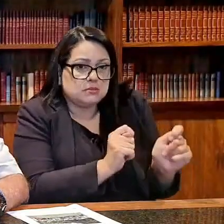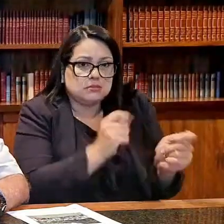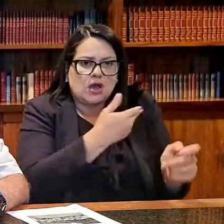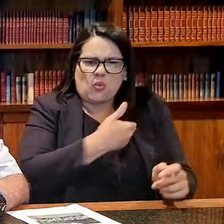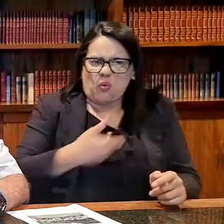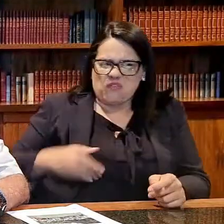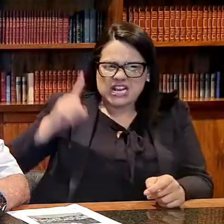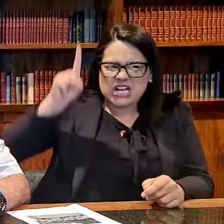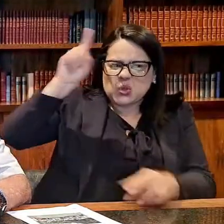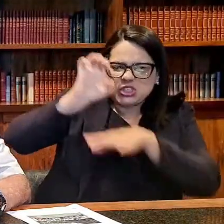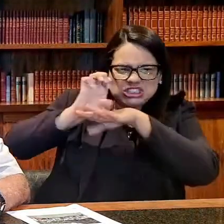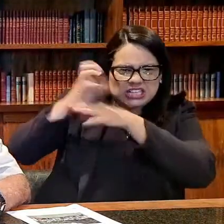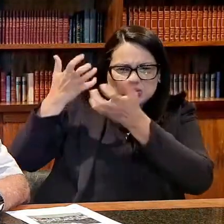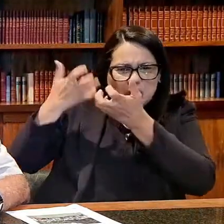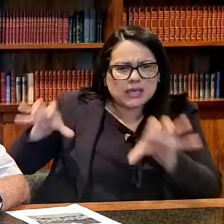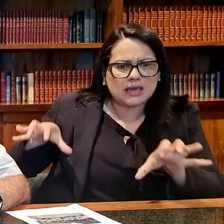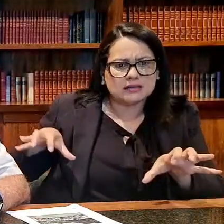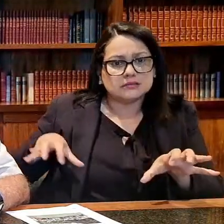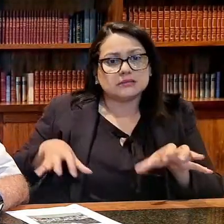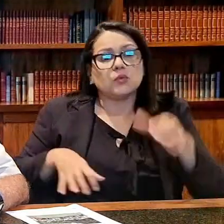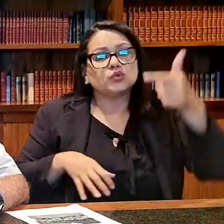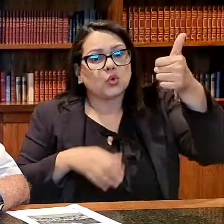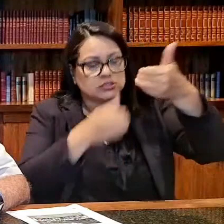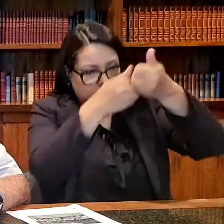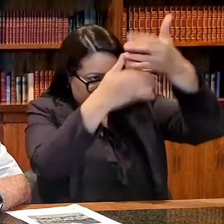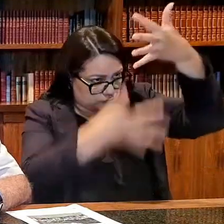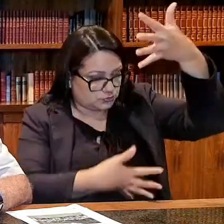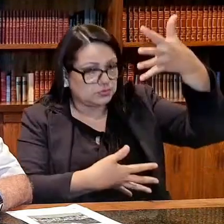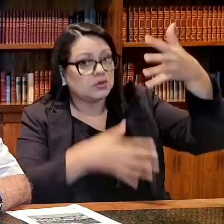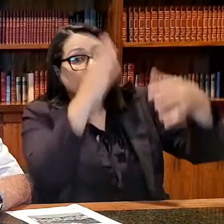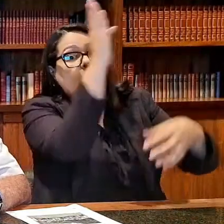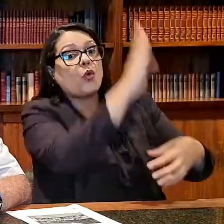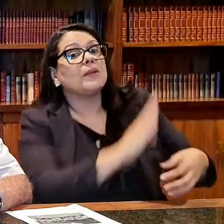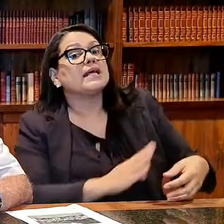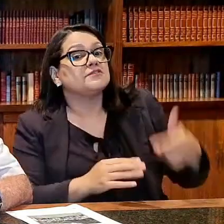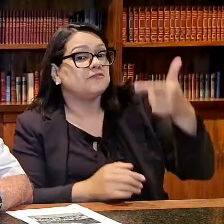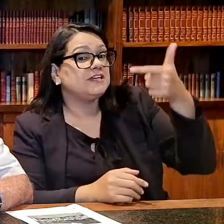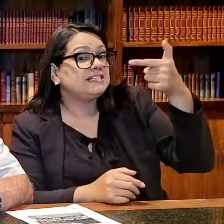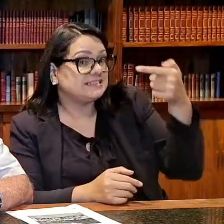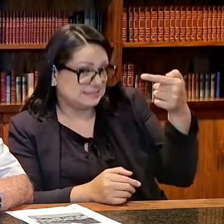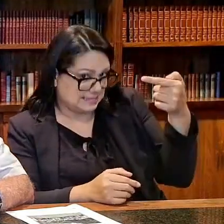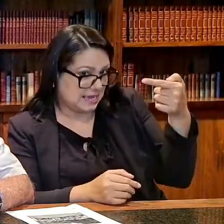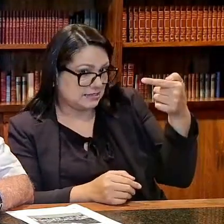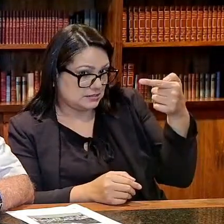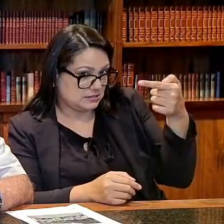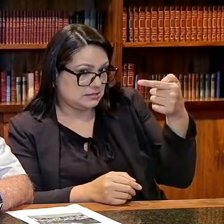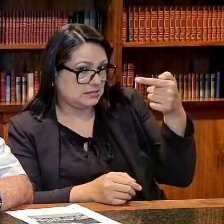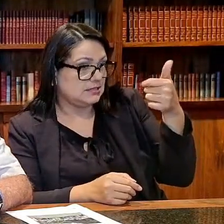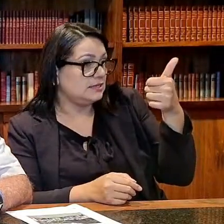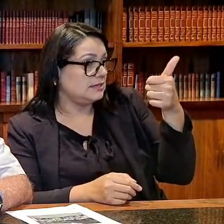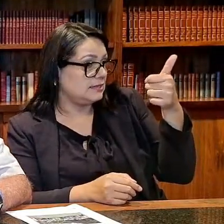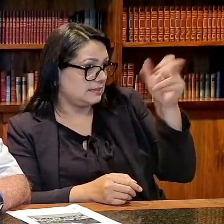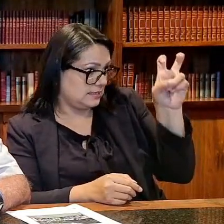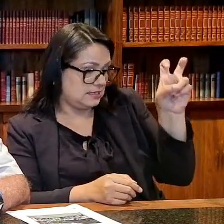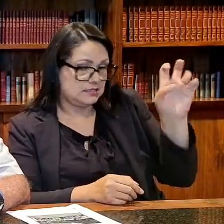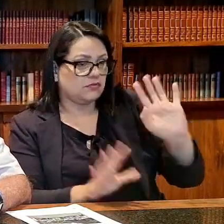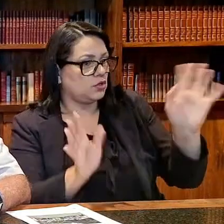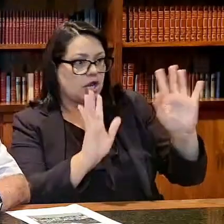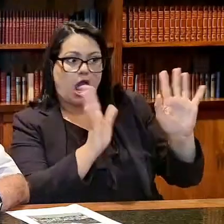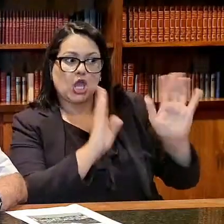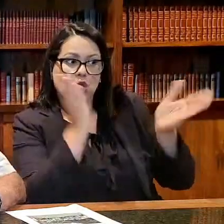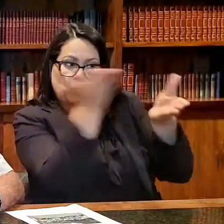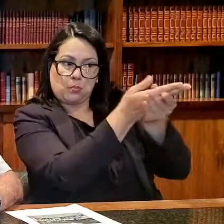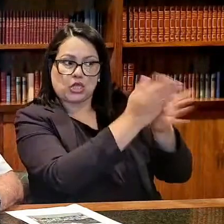são contra? E agora, dos 12 governadores, nós temos 27 no Brasil, 15 então não se manifestaram até agora, que a princípio aí não vão entrar na justiça.